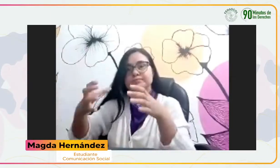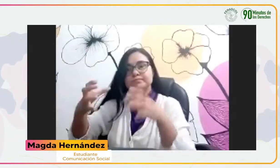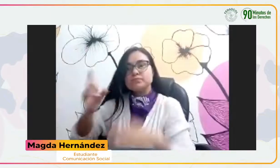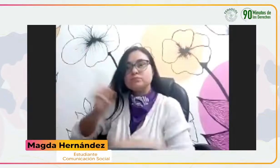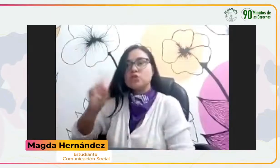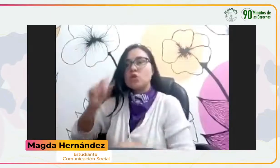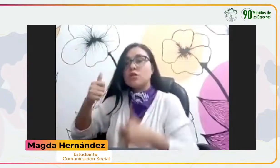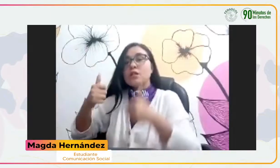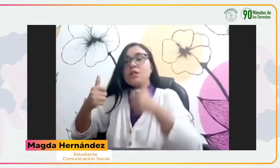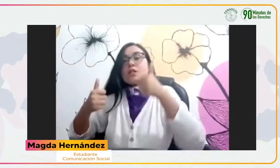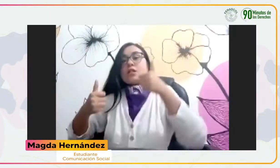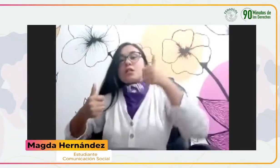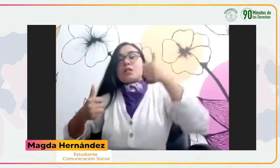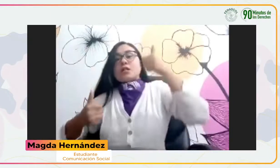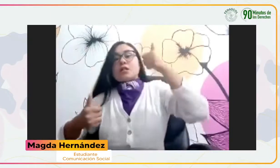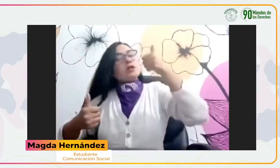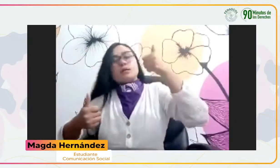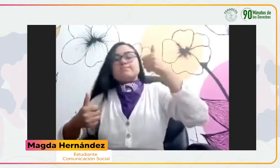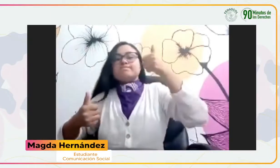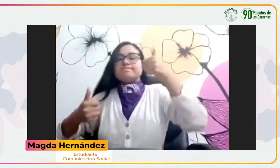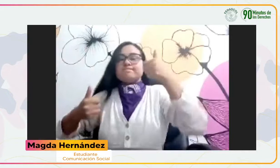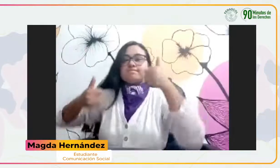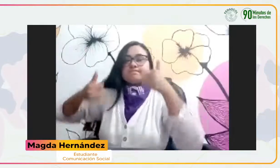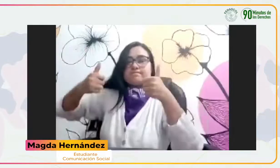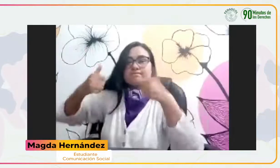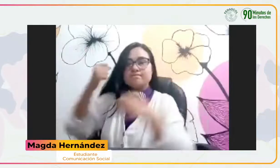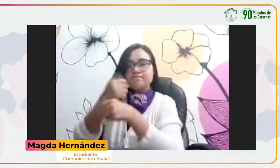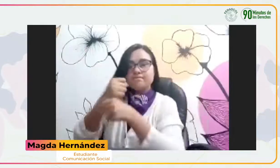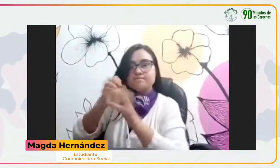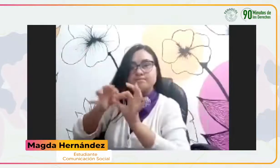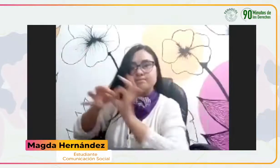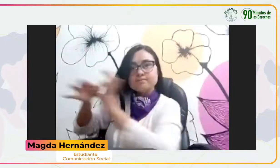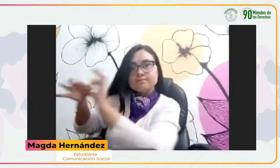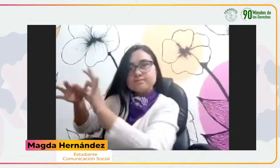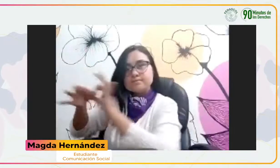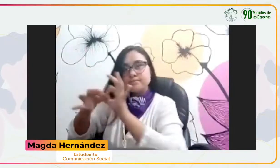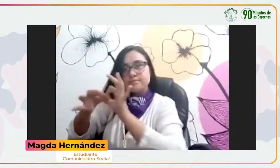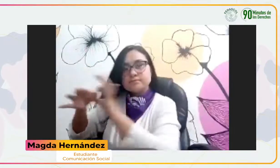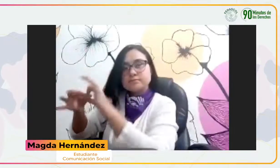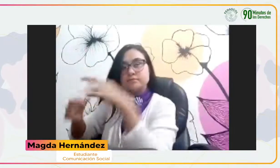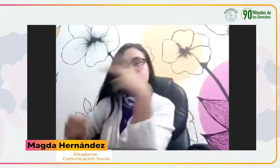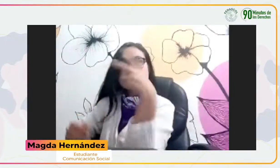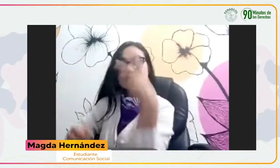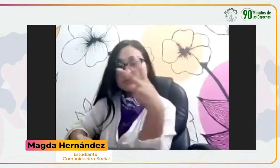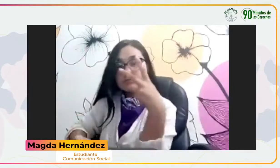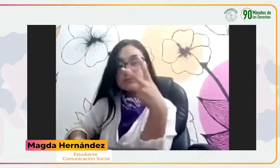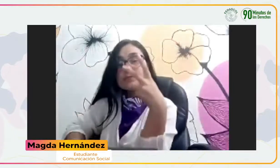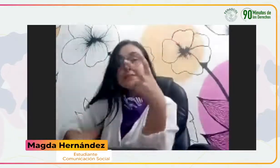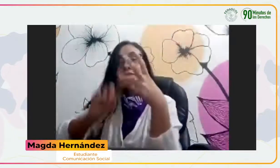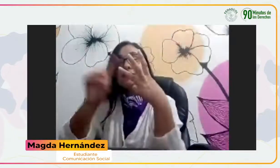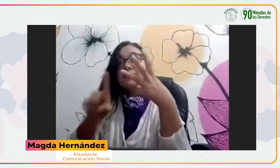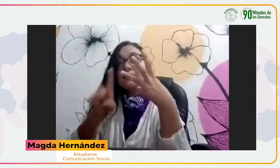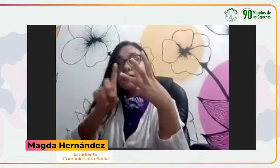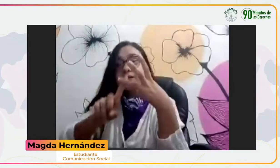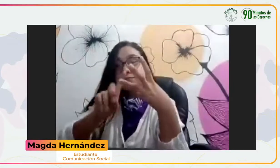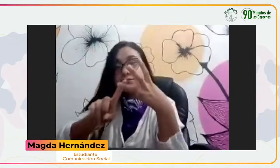es tener presente a las mujeres, no de pronto desestimar su importancia, sino trabajar